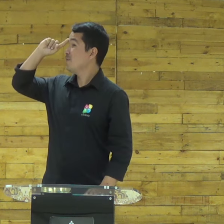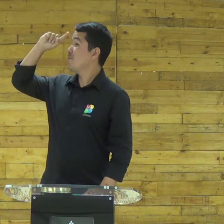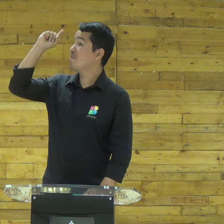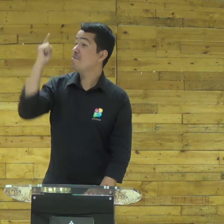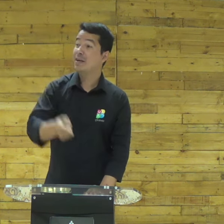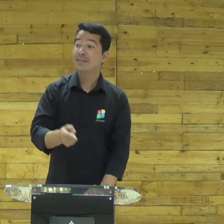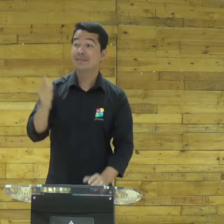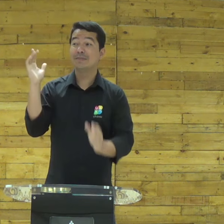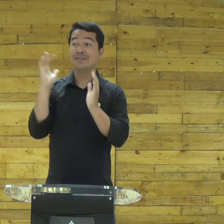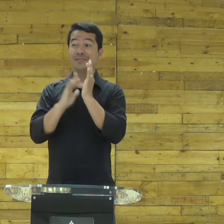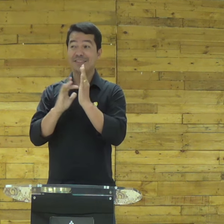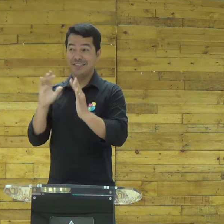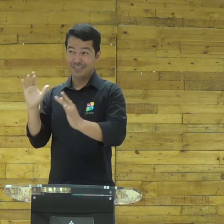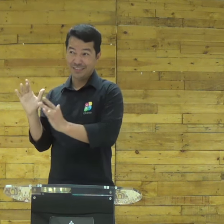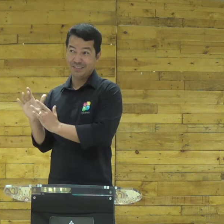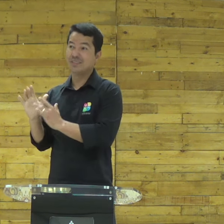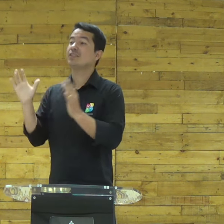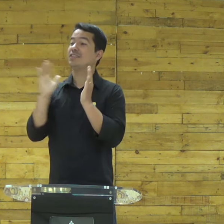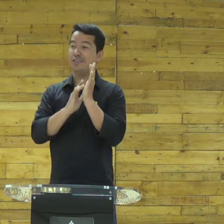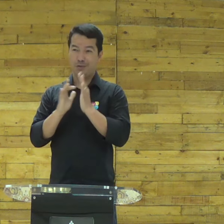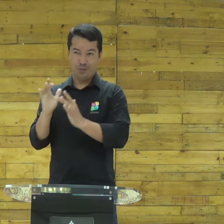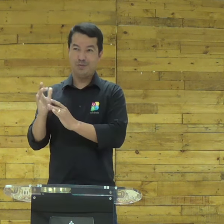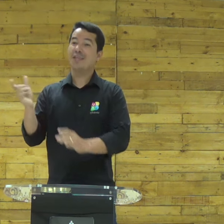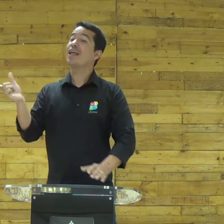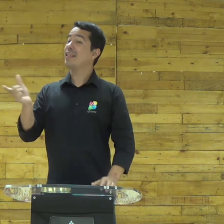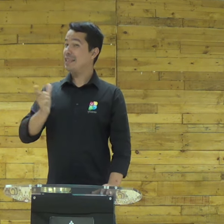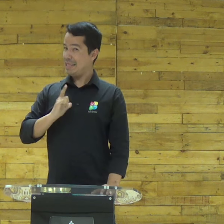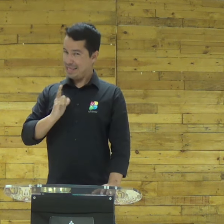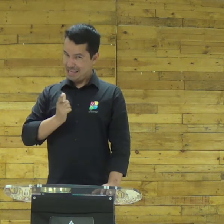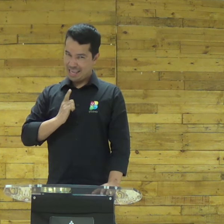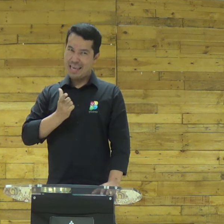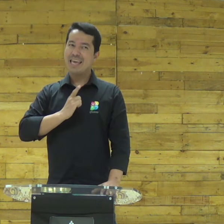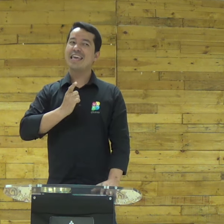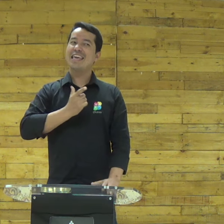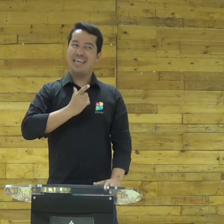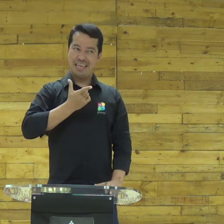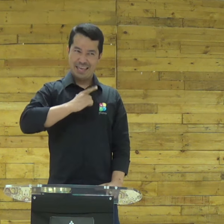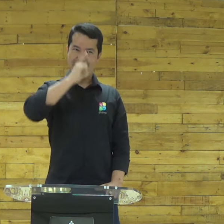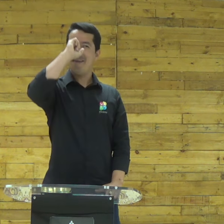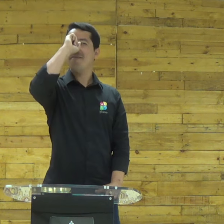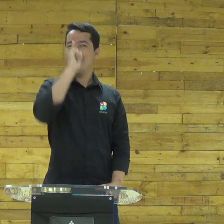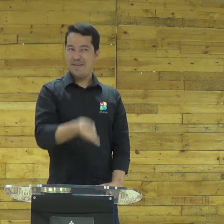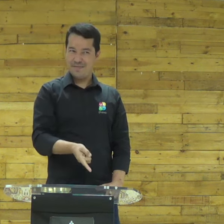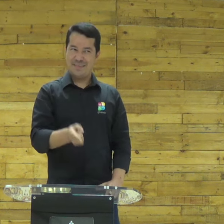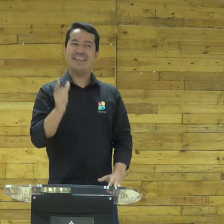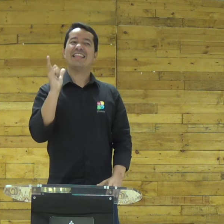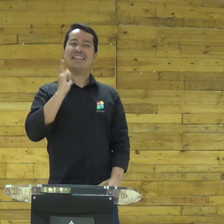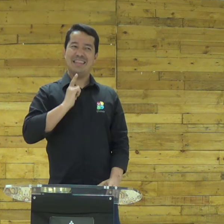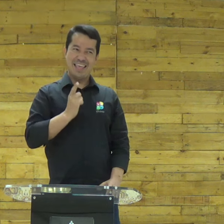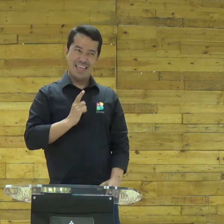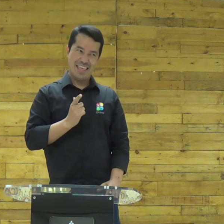estudaremos os mandamentos de Jesus Ele tem sim mandamentos